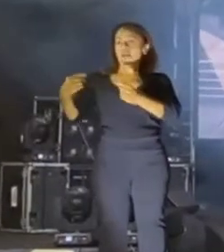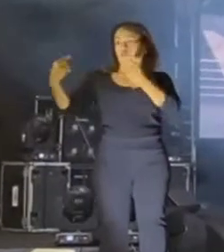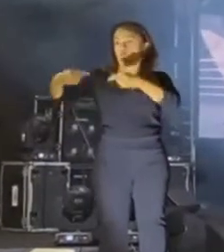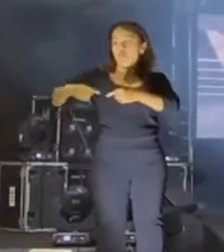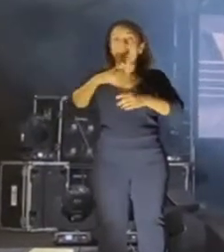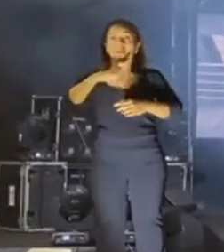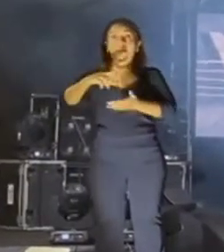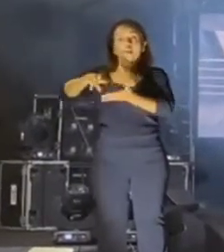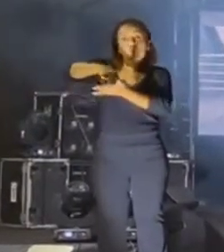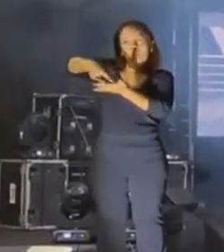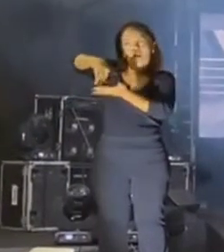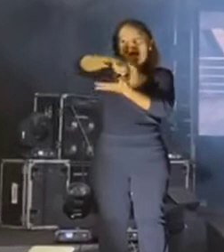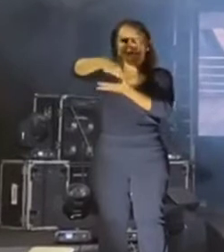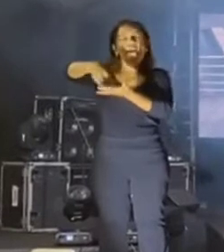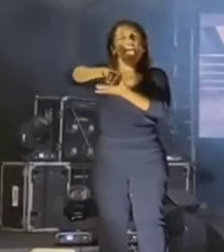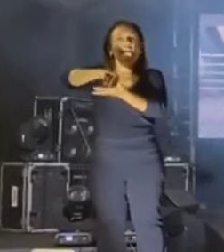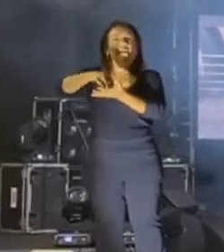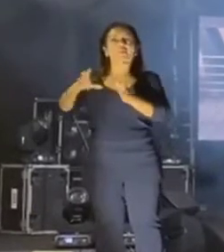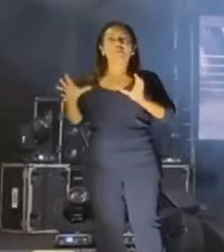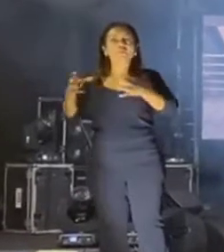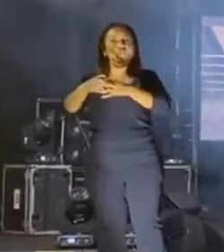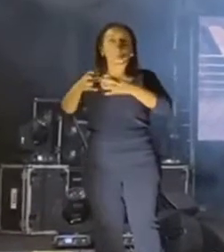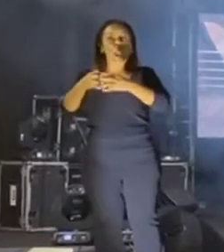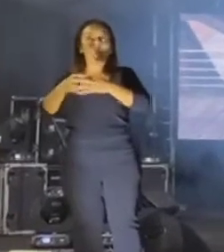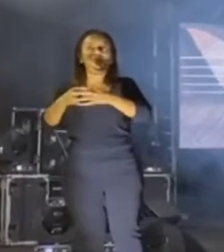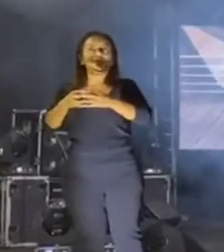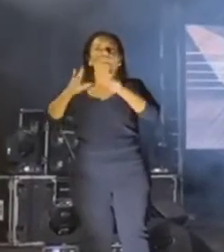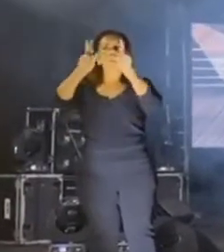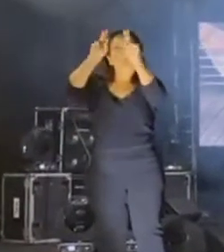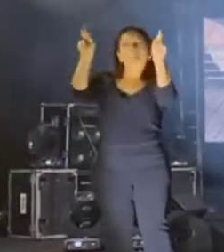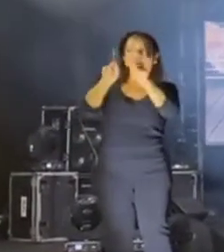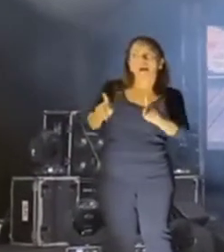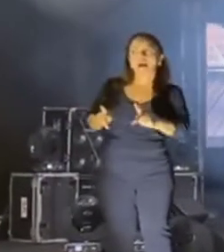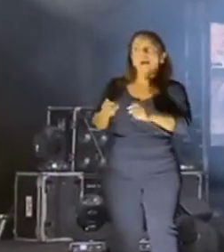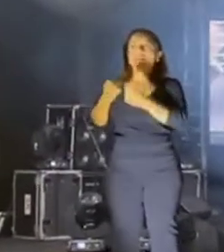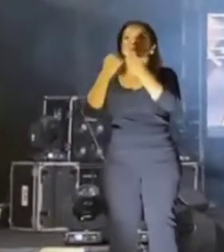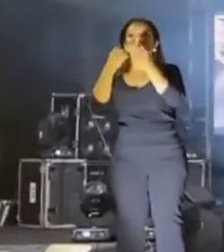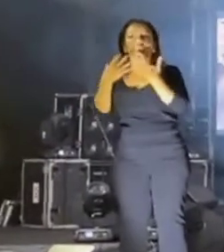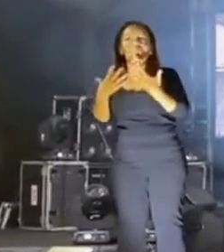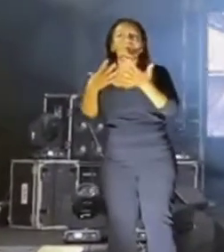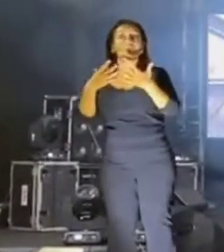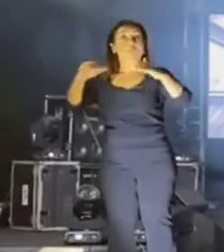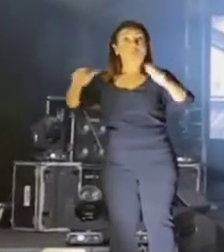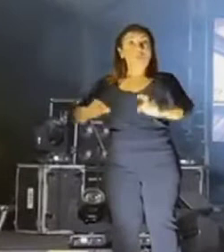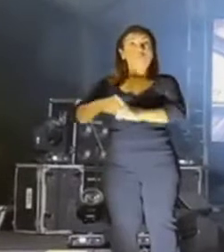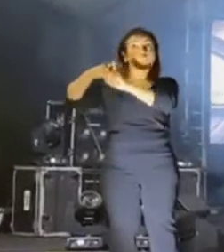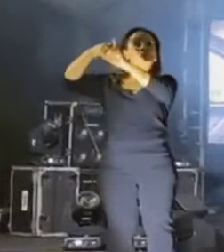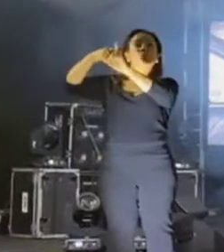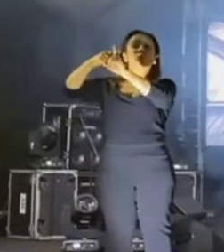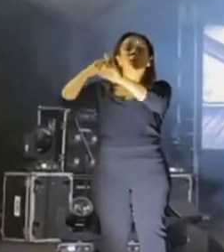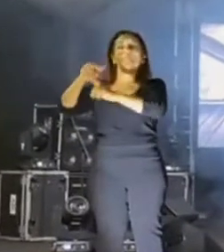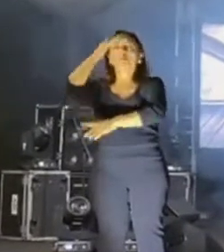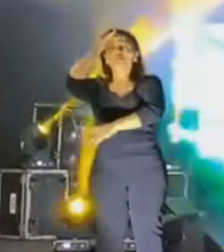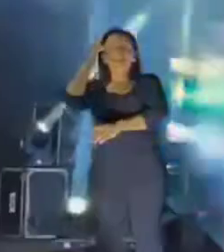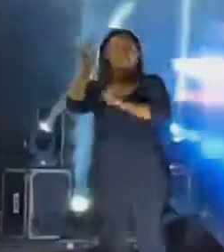dança eles formaram algo que trouxeram paz, trouxeram algo bom e uma positividade para as